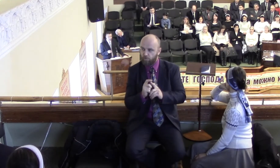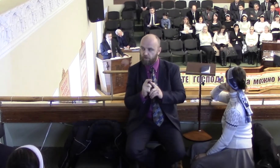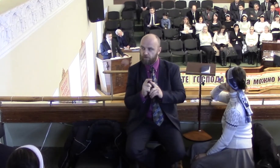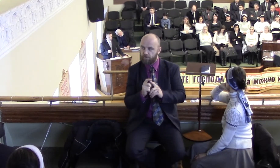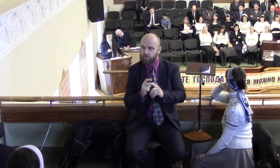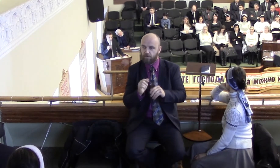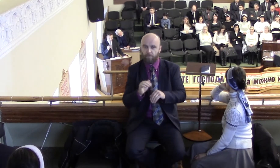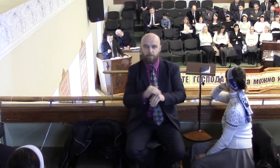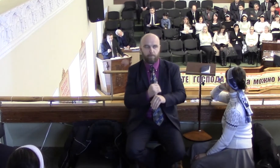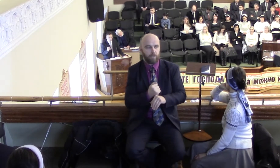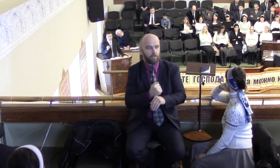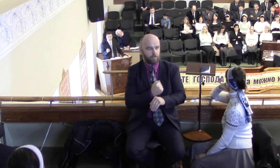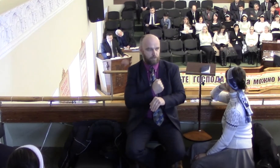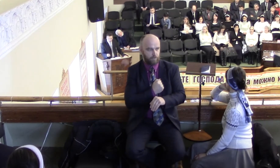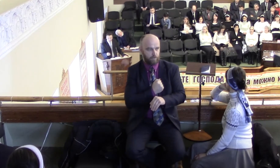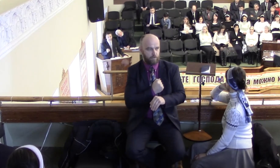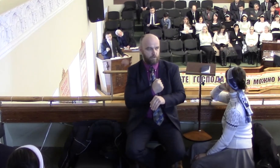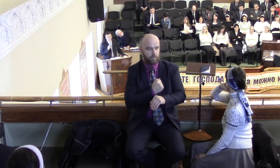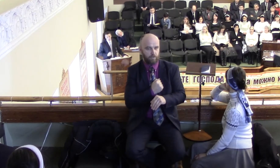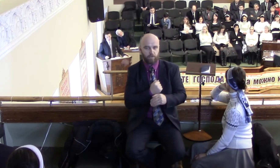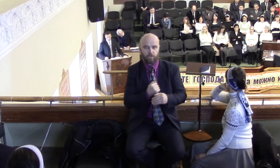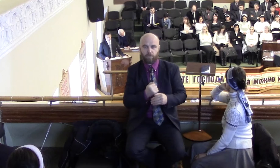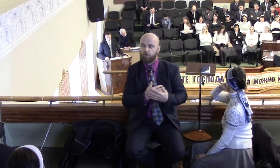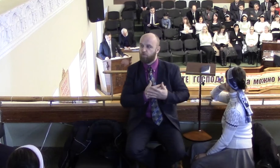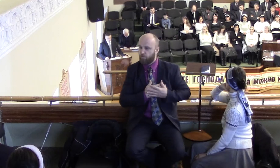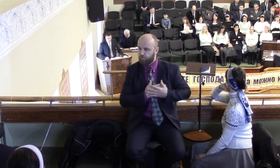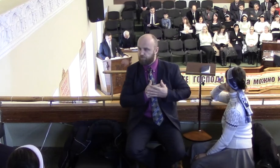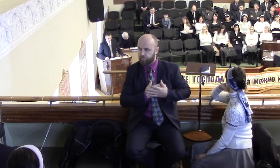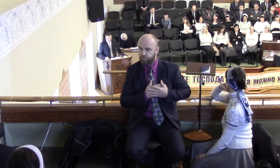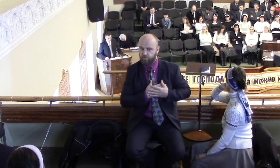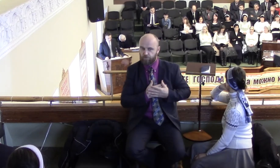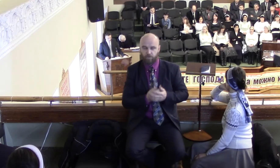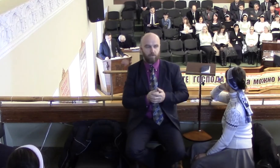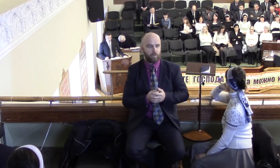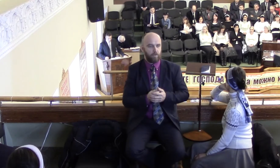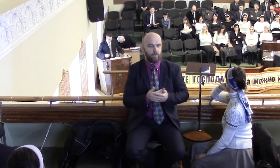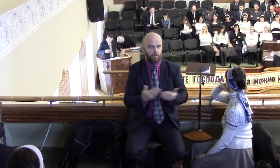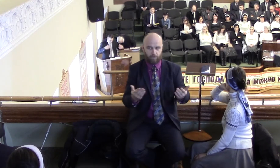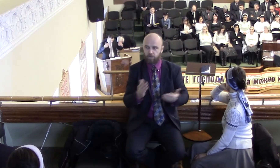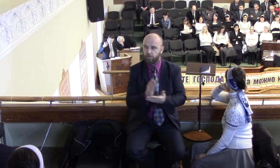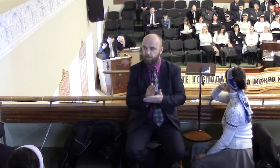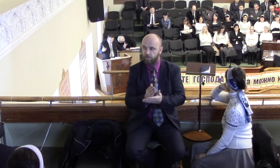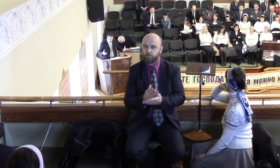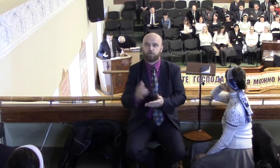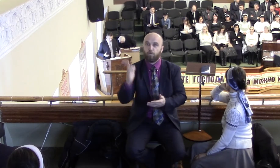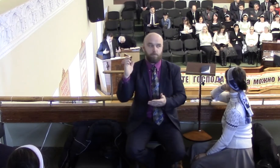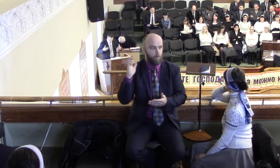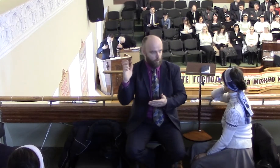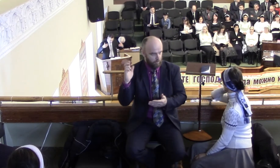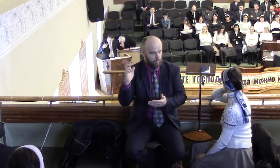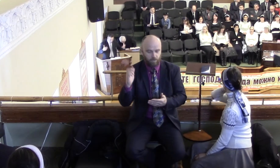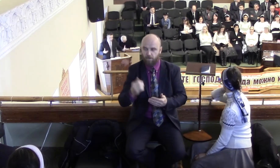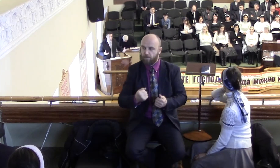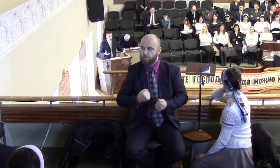отрывочек показывает нам три привилегии спасенного человека. Да, Бог богатый милостью,